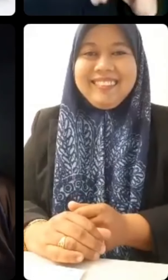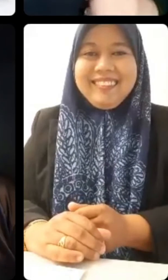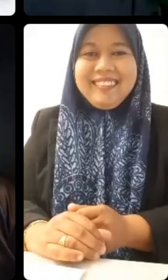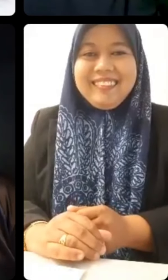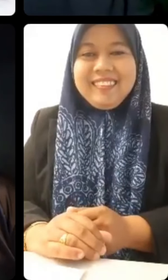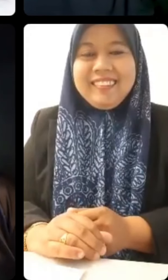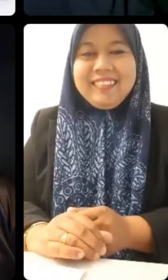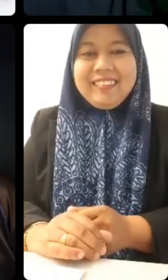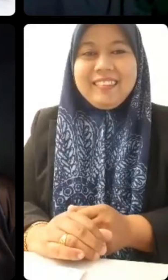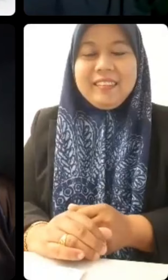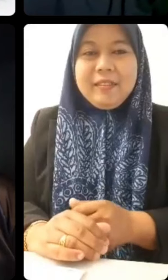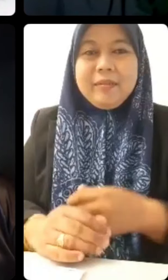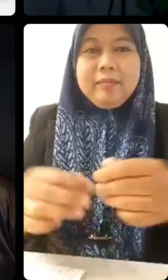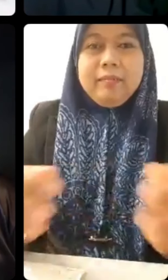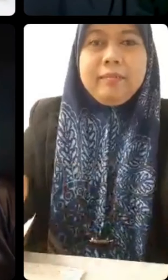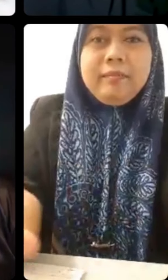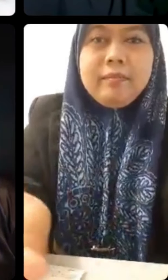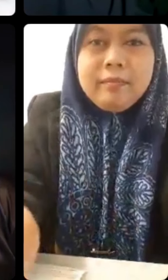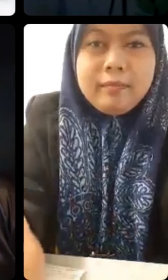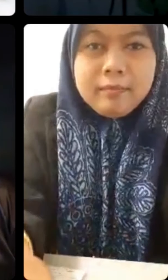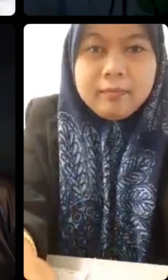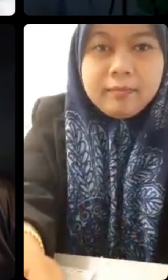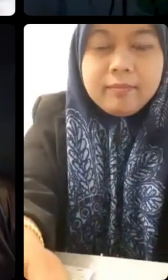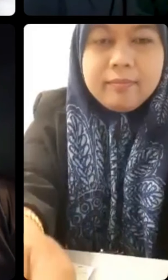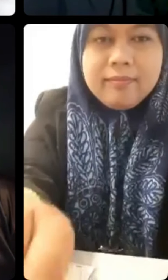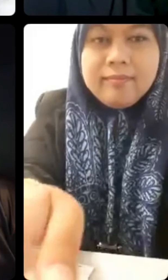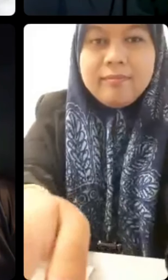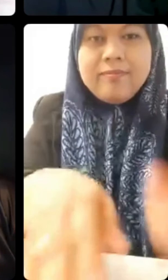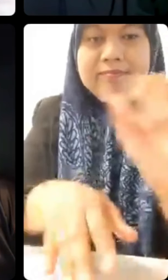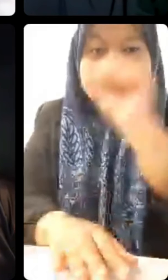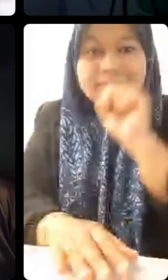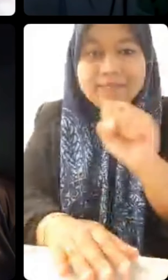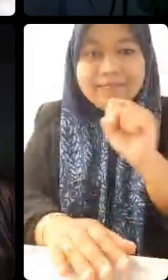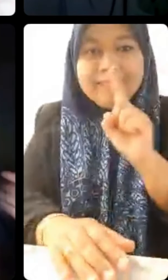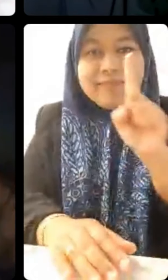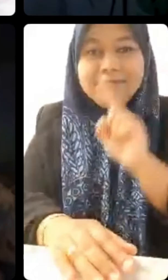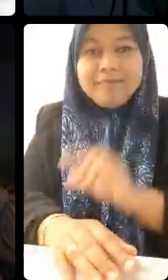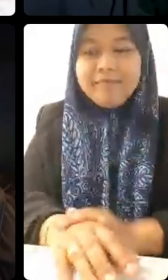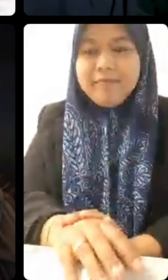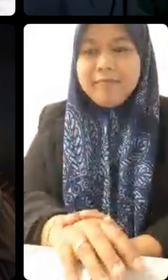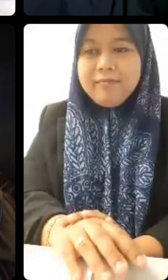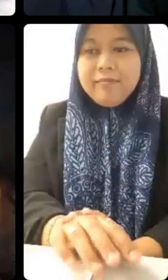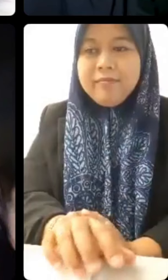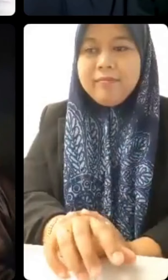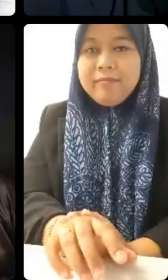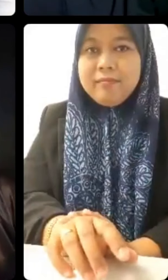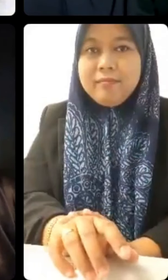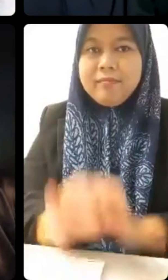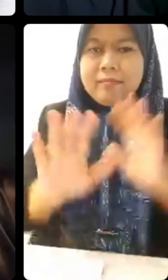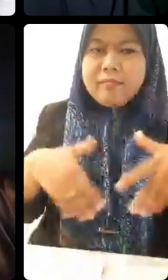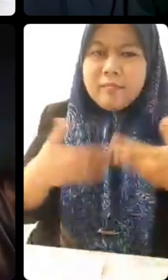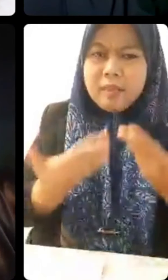Baiklah, soalan untuk Cik Anis. Bagaimana Cik Anis boleh mula atau mendapatkan